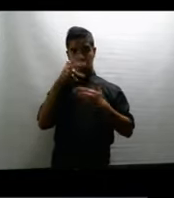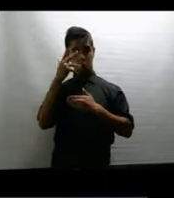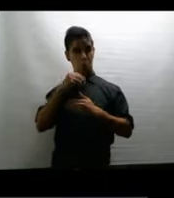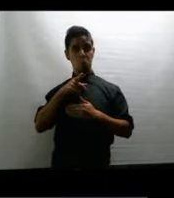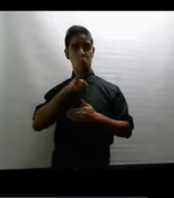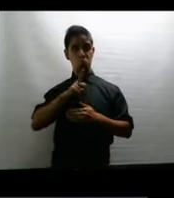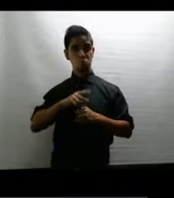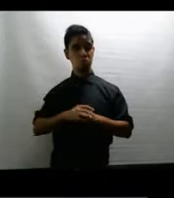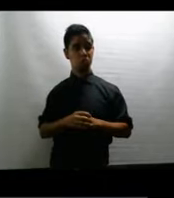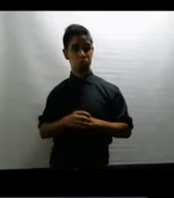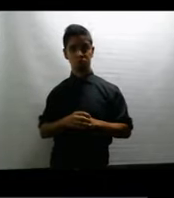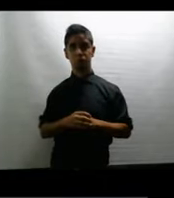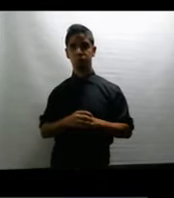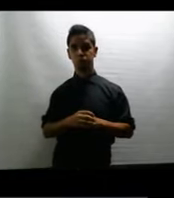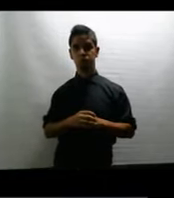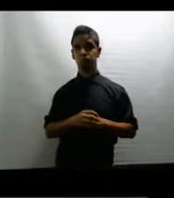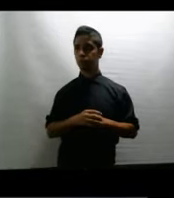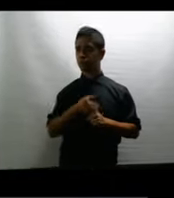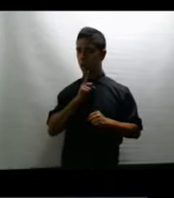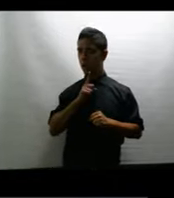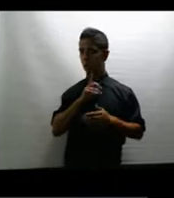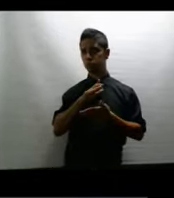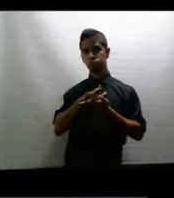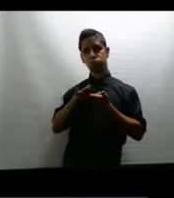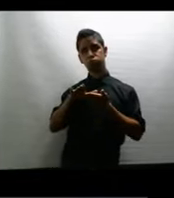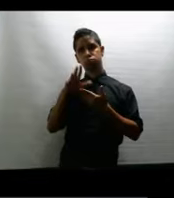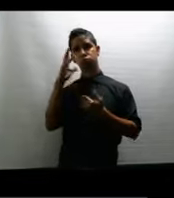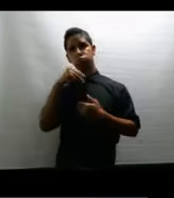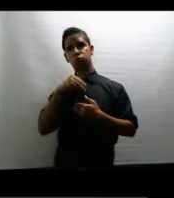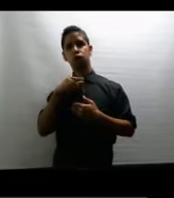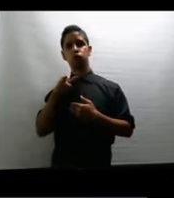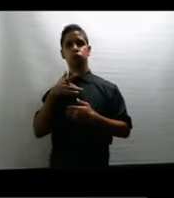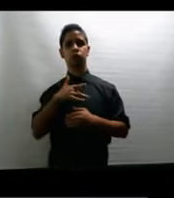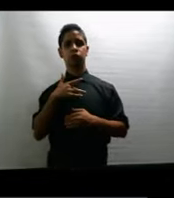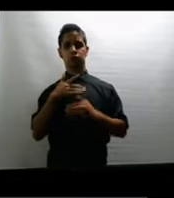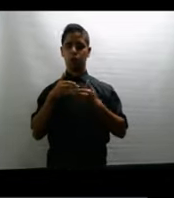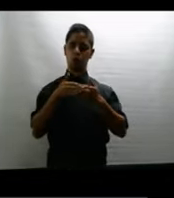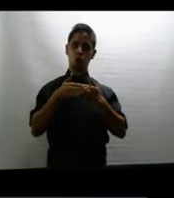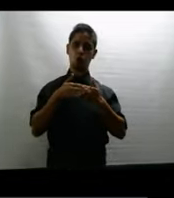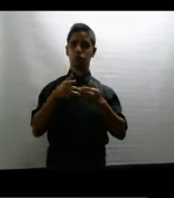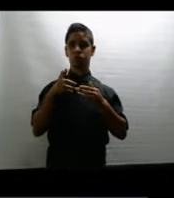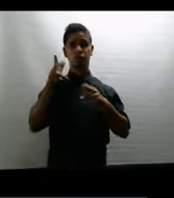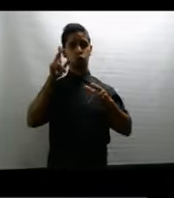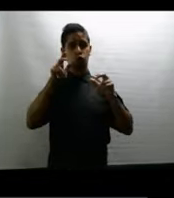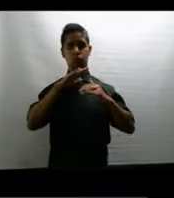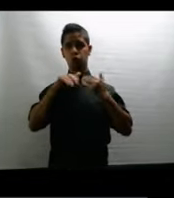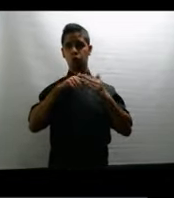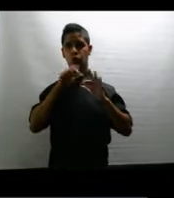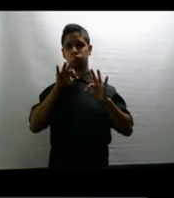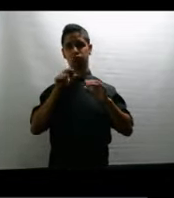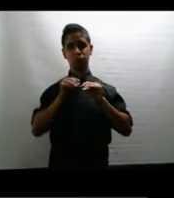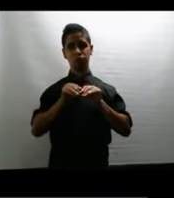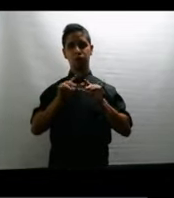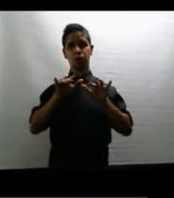lugar es súper lindo, es íntimo, se escucha todo, se escucha bien.